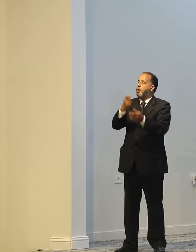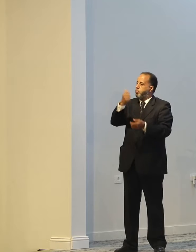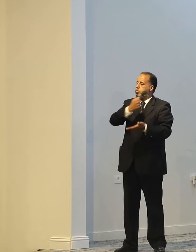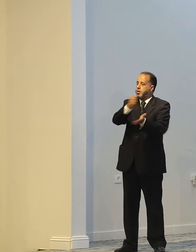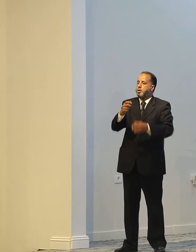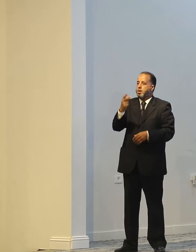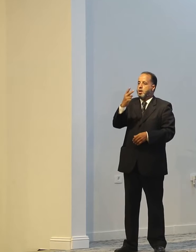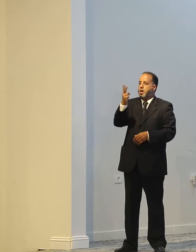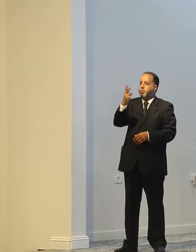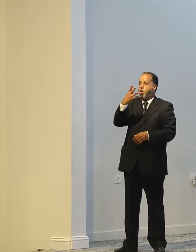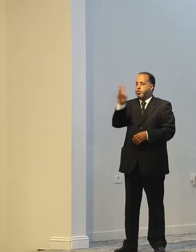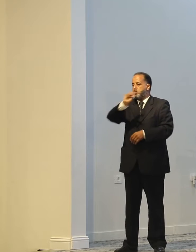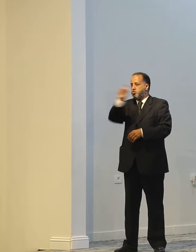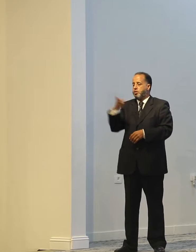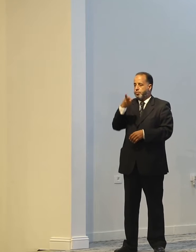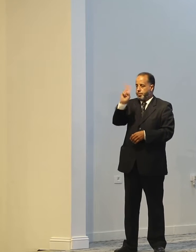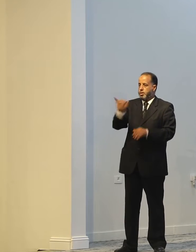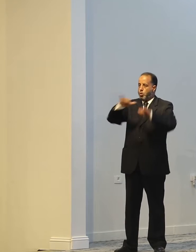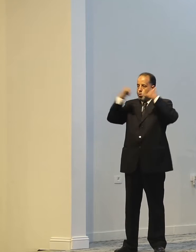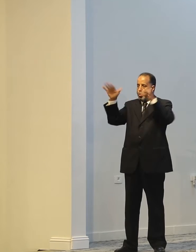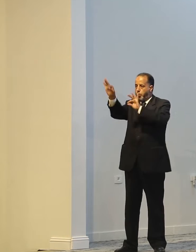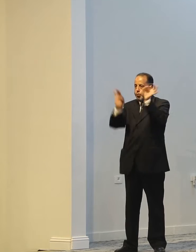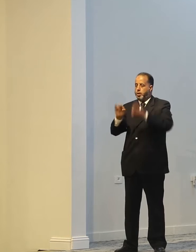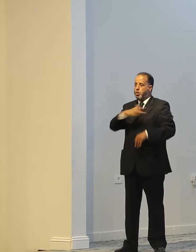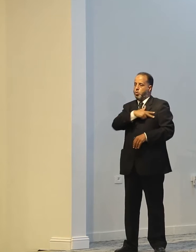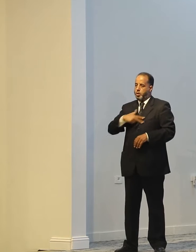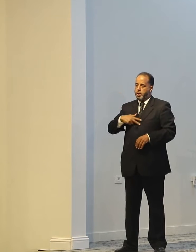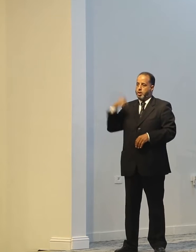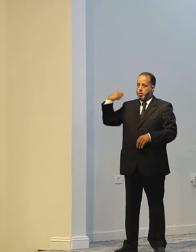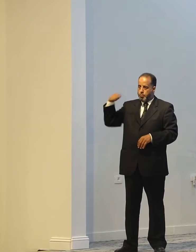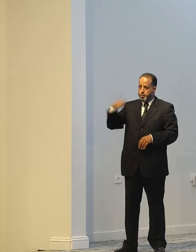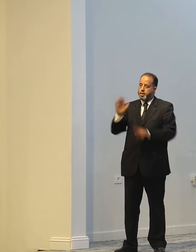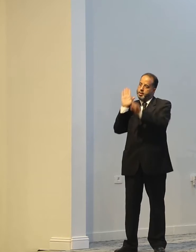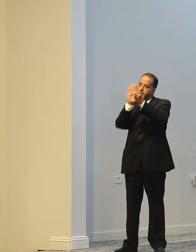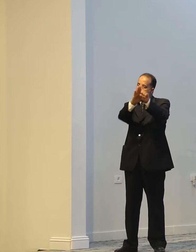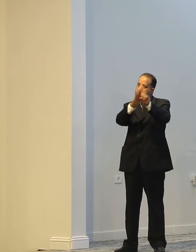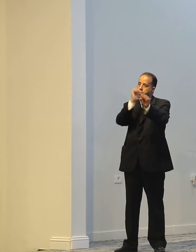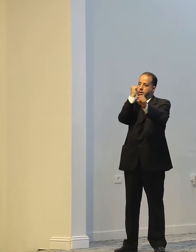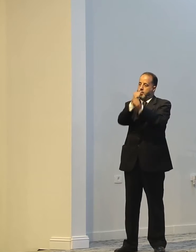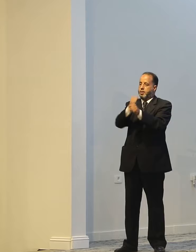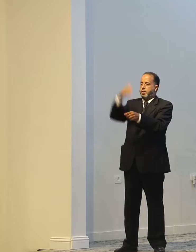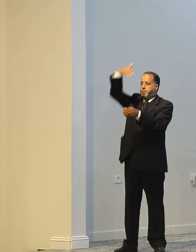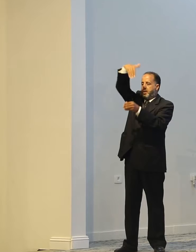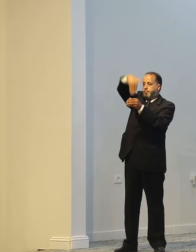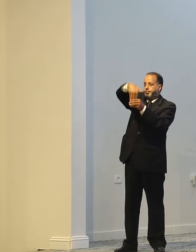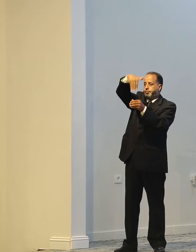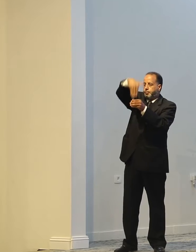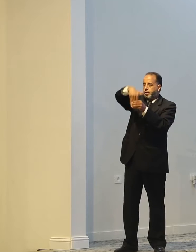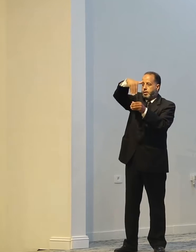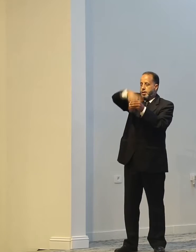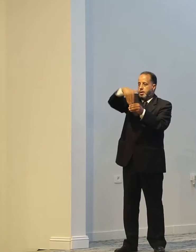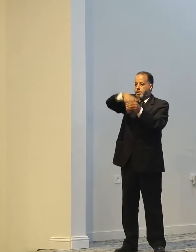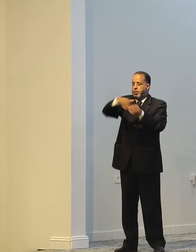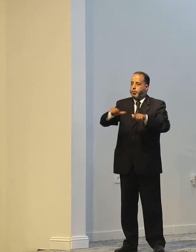استحقاقات 24 ديسمبر وتشكيل لجنة وزارية لدعم تنفيذ العملية الانتخابية. وفي